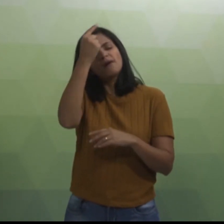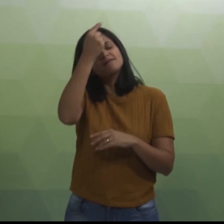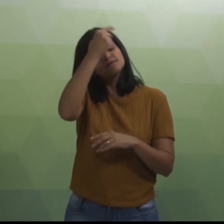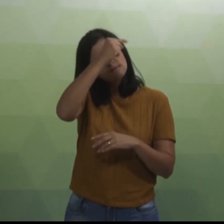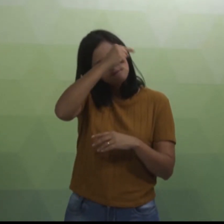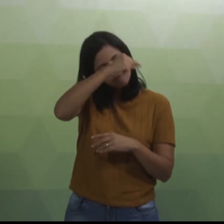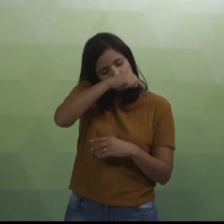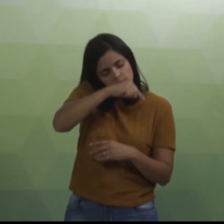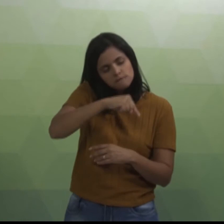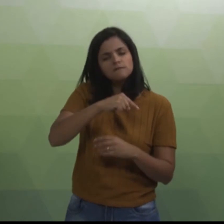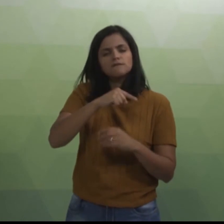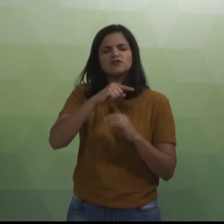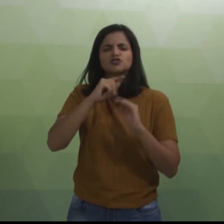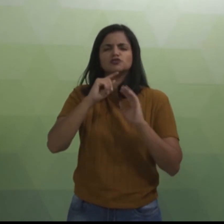Vamos imaginar, por exemplo,